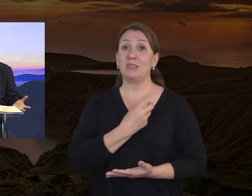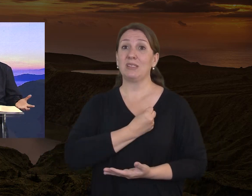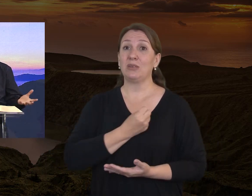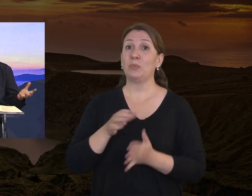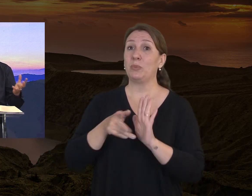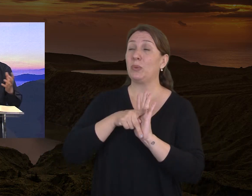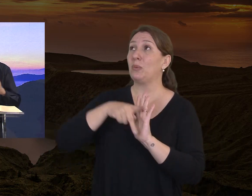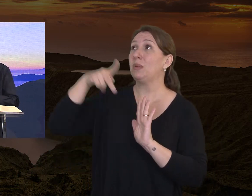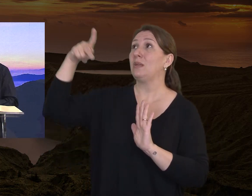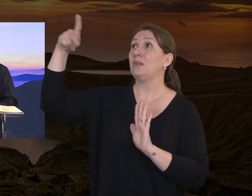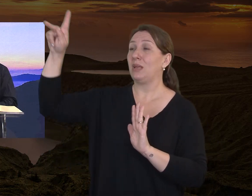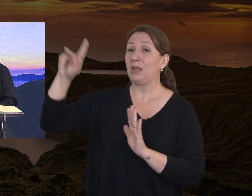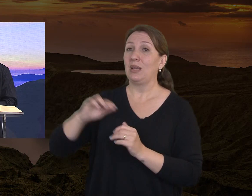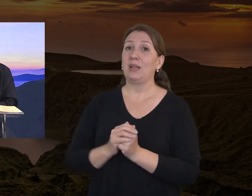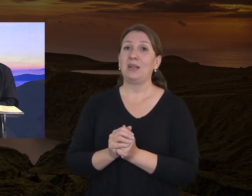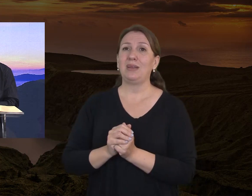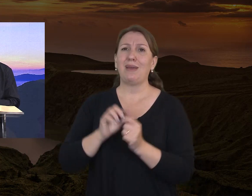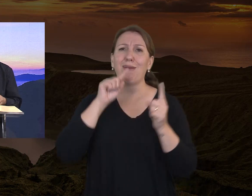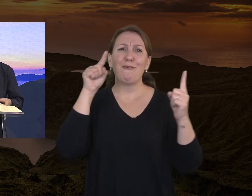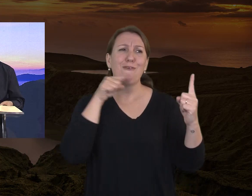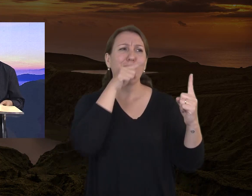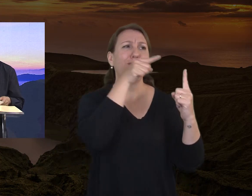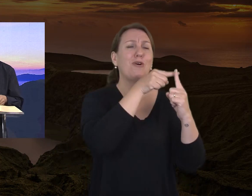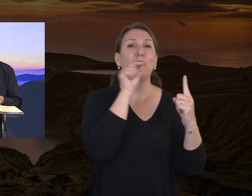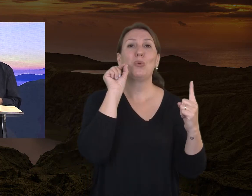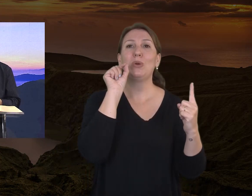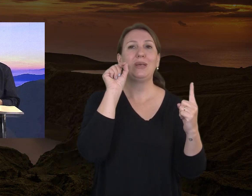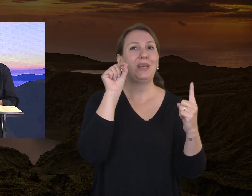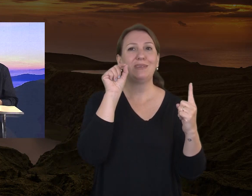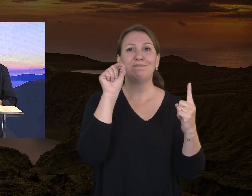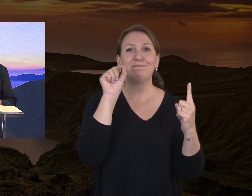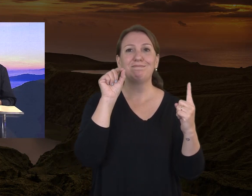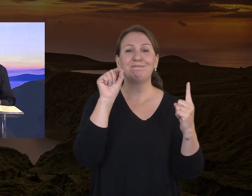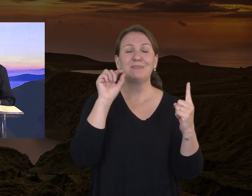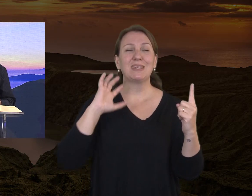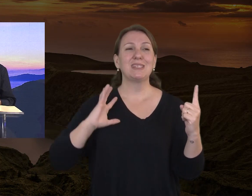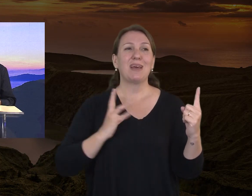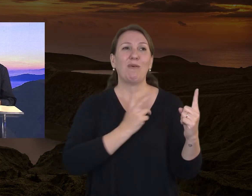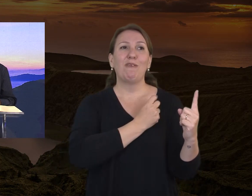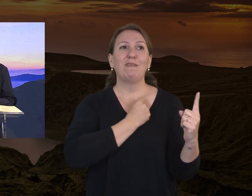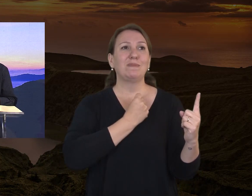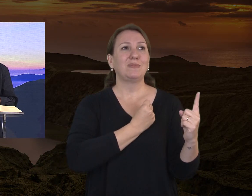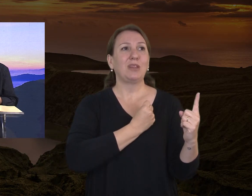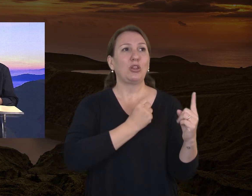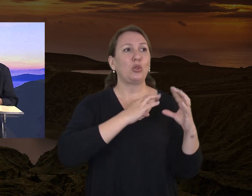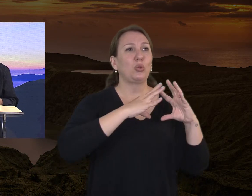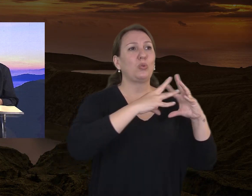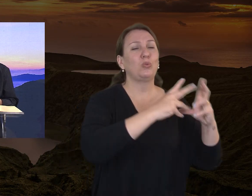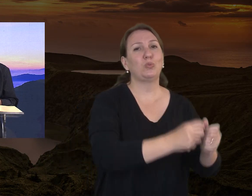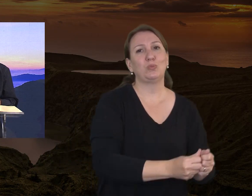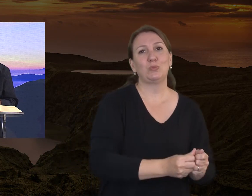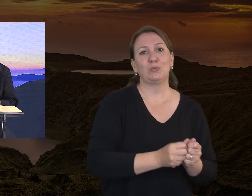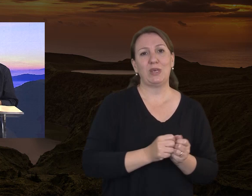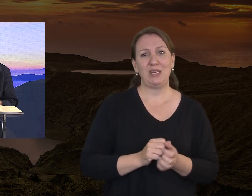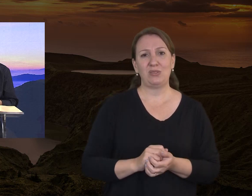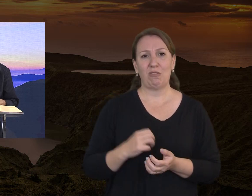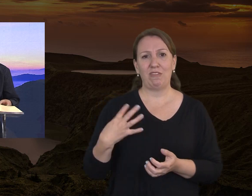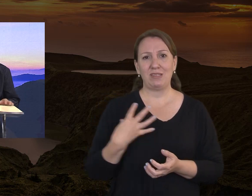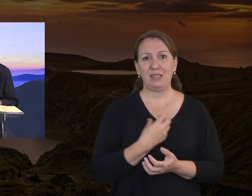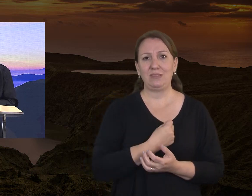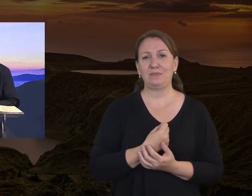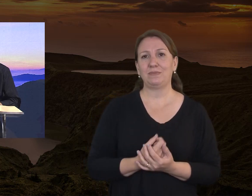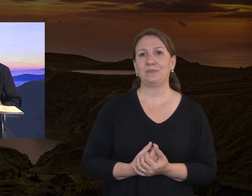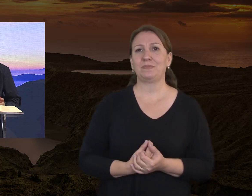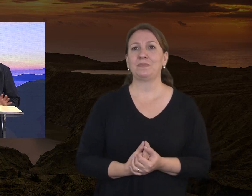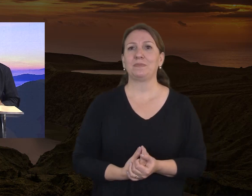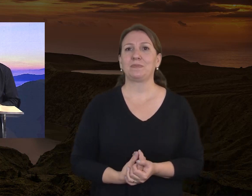Deus visa redimir todas as coisas. E aí, eu vou ter que ir lá para Romanos 8,